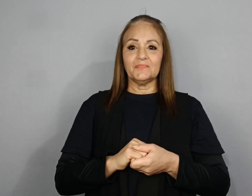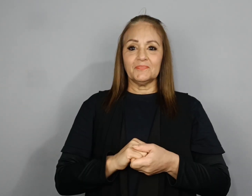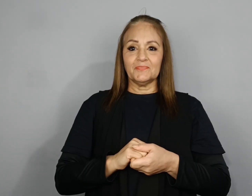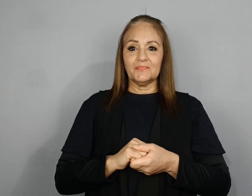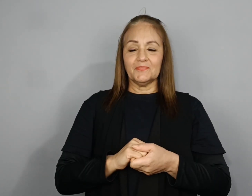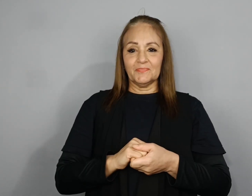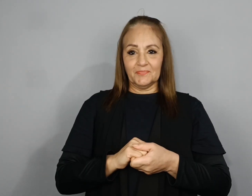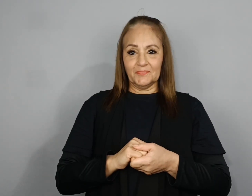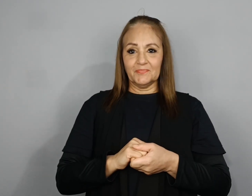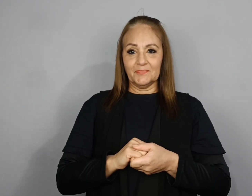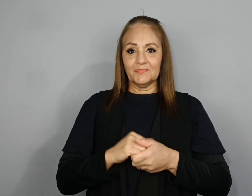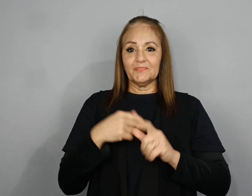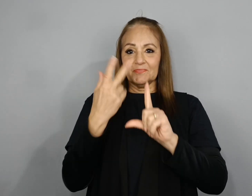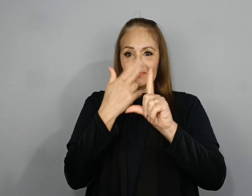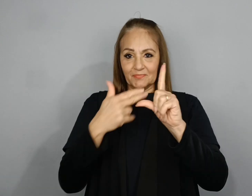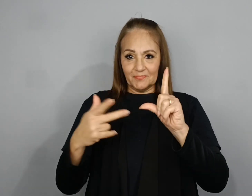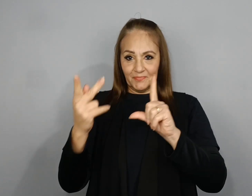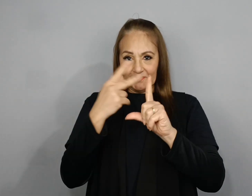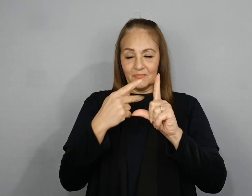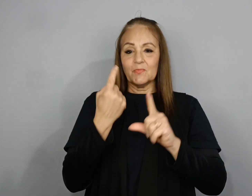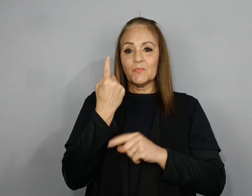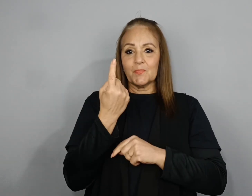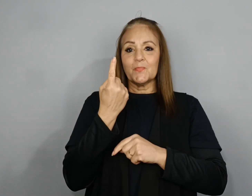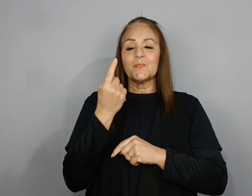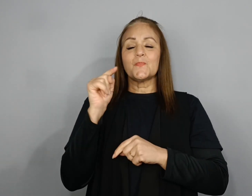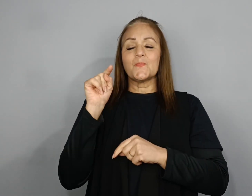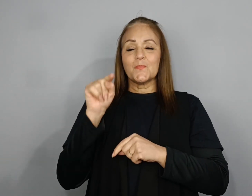Figura 1.4, gráfico de setores.